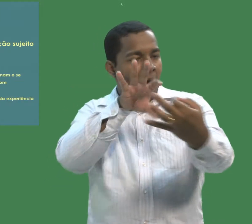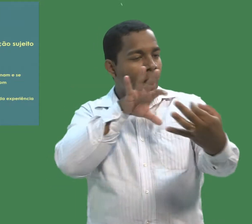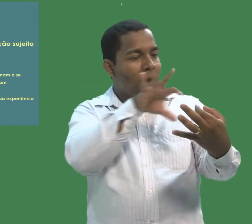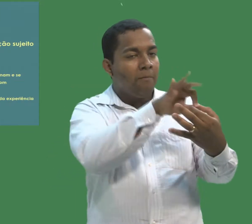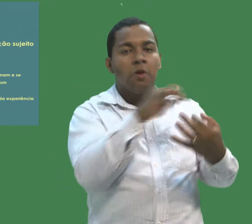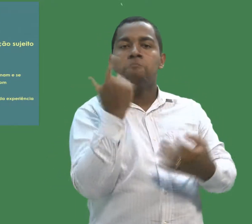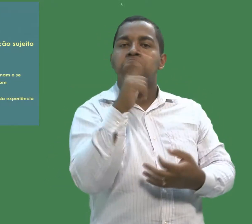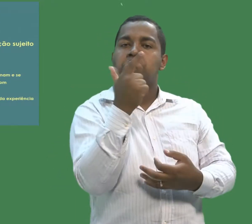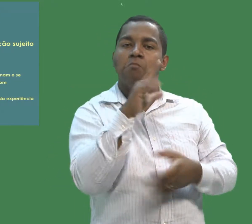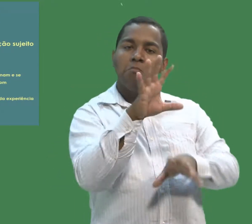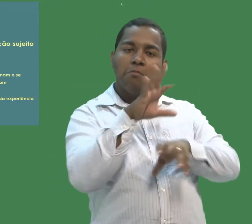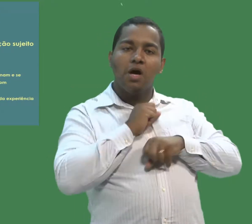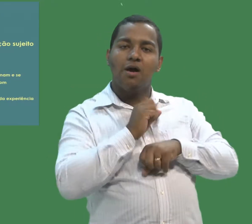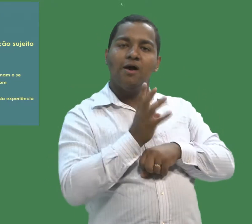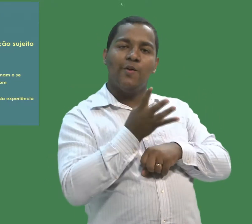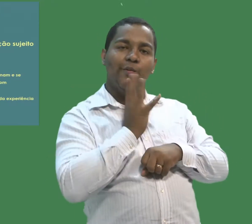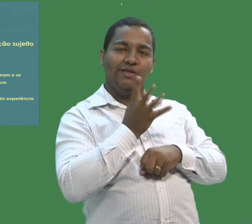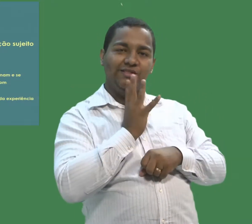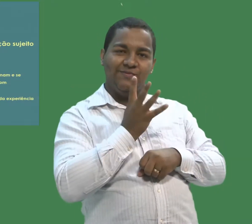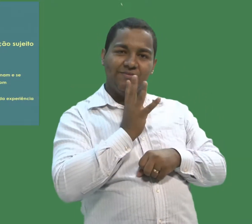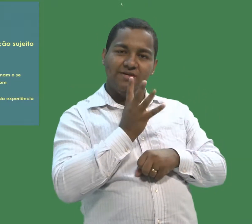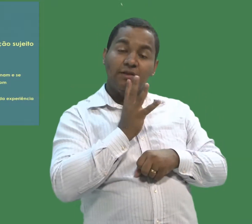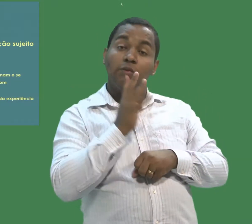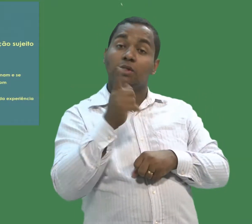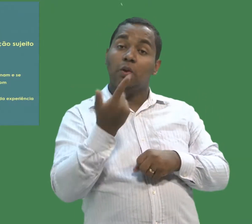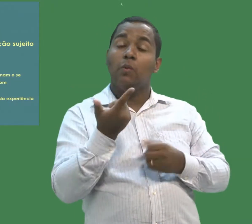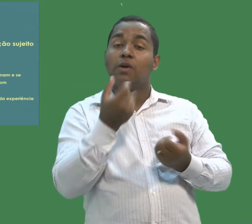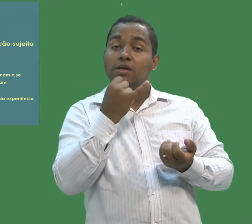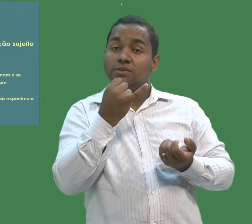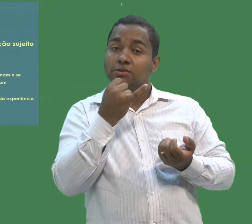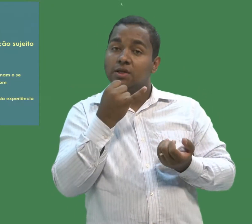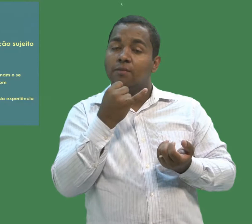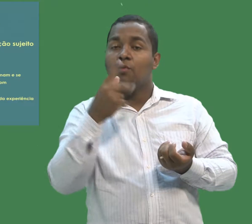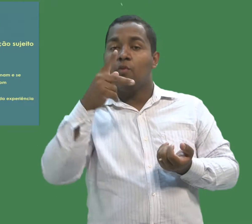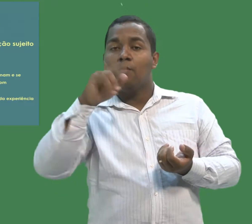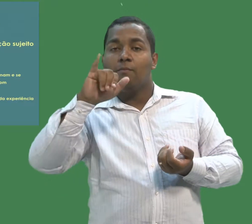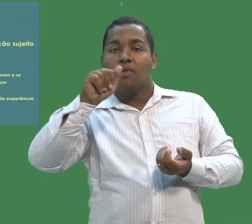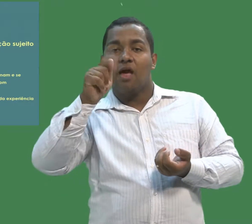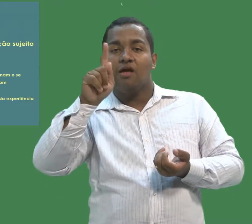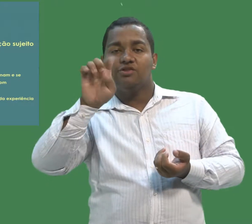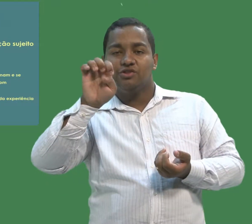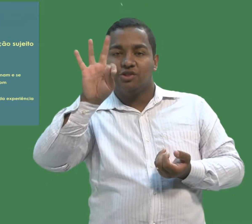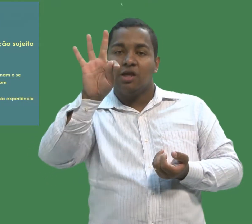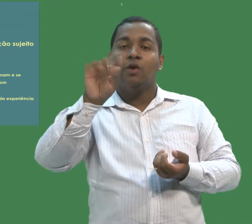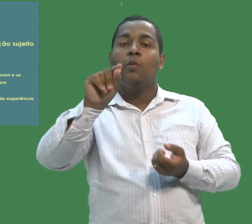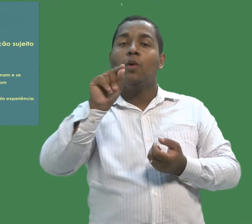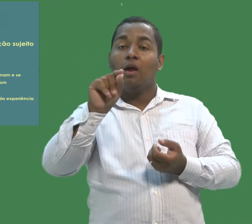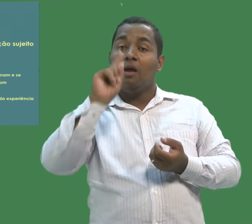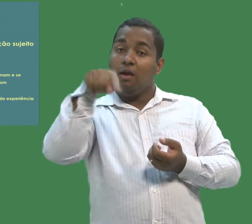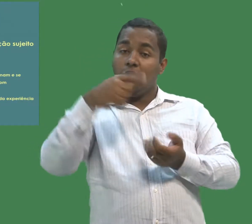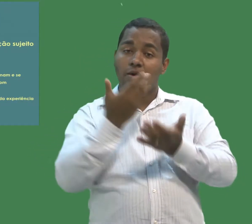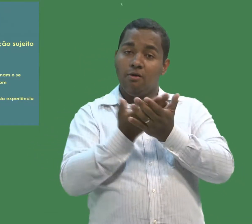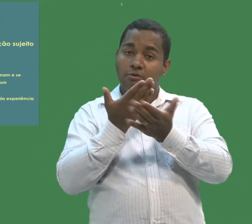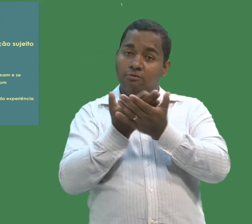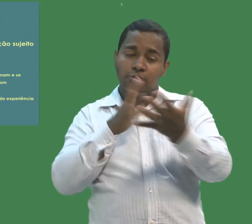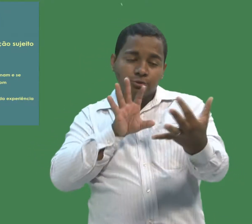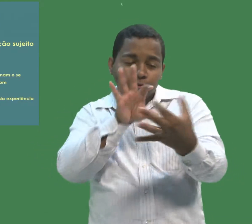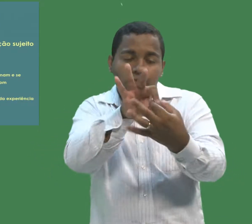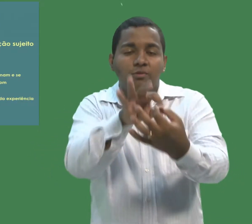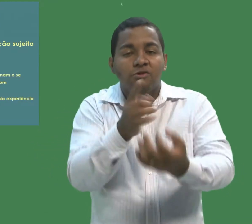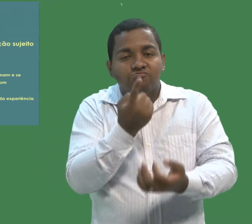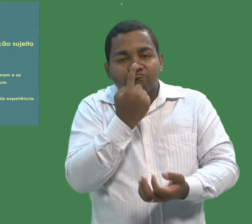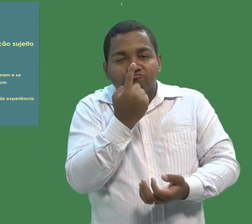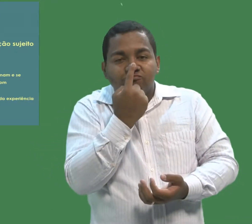na verdade, ele fez para a gente um esquema aqui, equacional, matemático, em que inteligência mais afetividade vai ser igual à